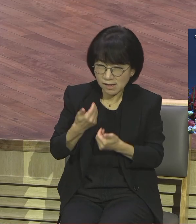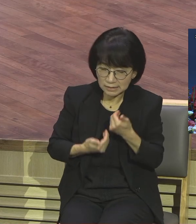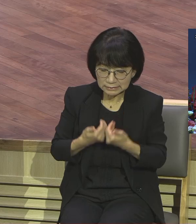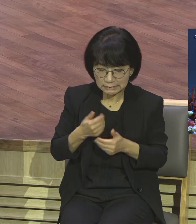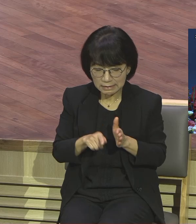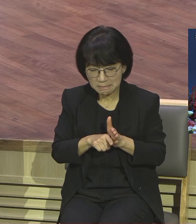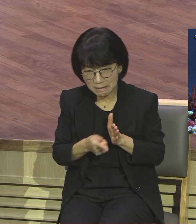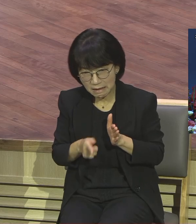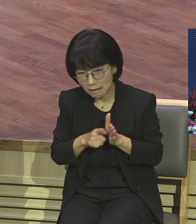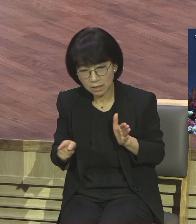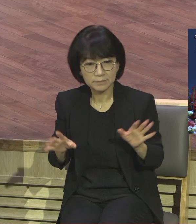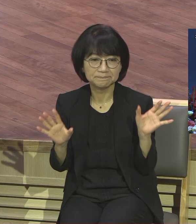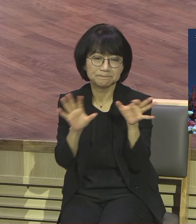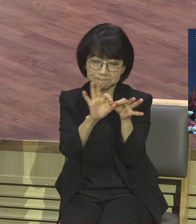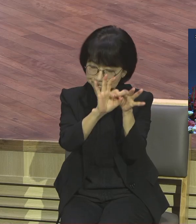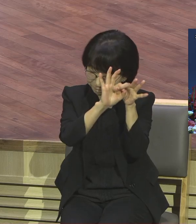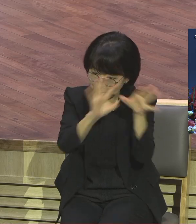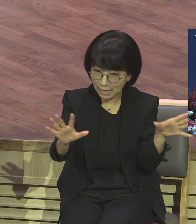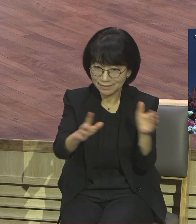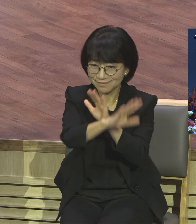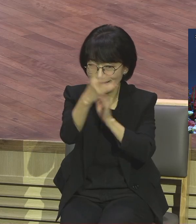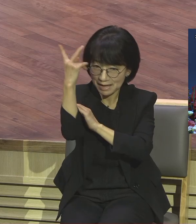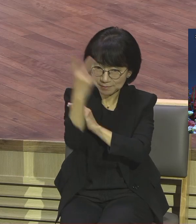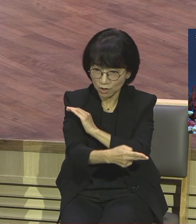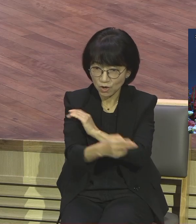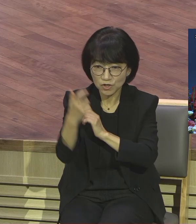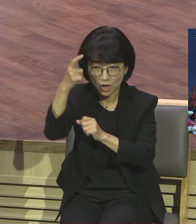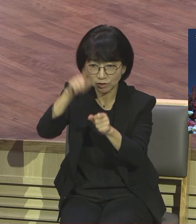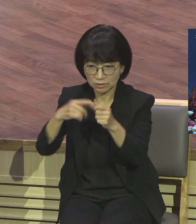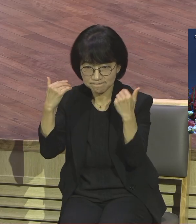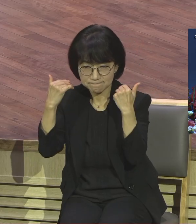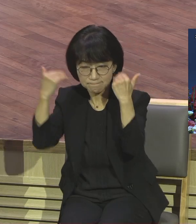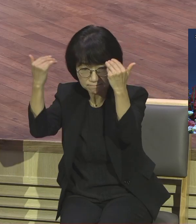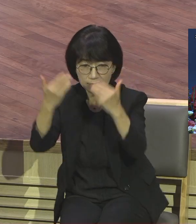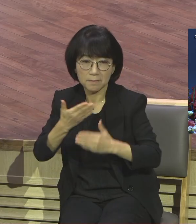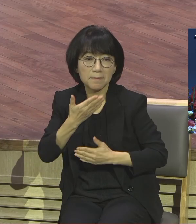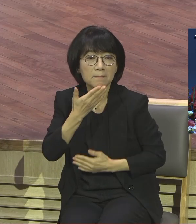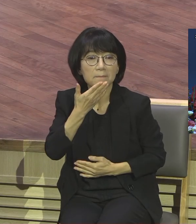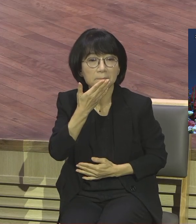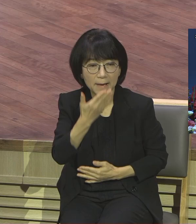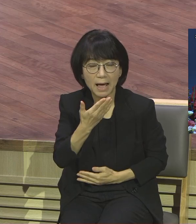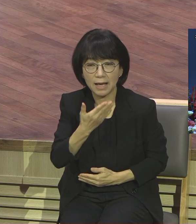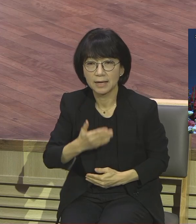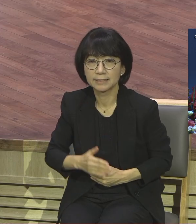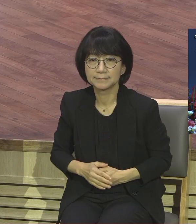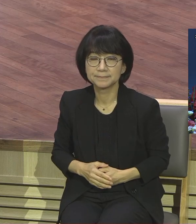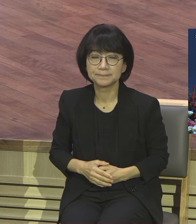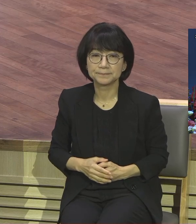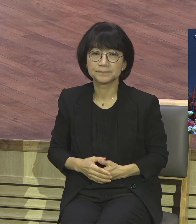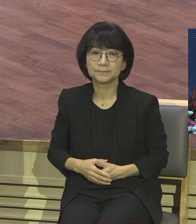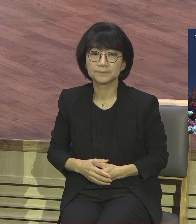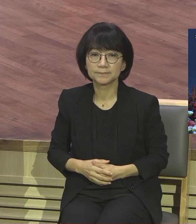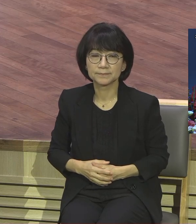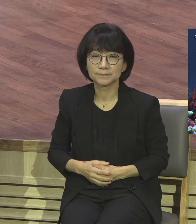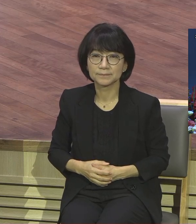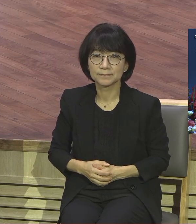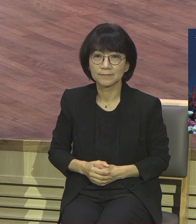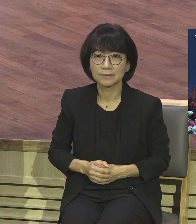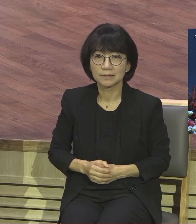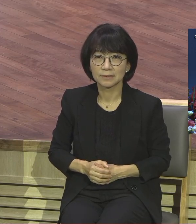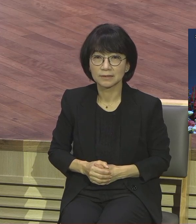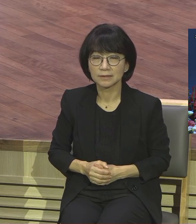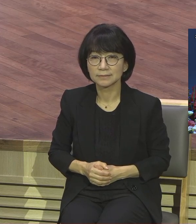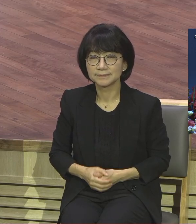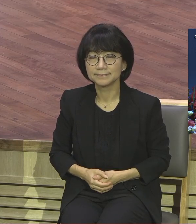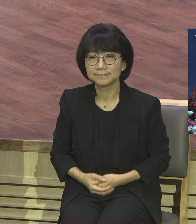참 자유함을 얻고 영적 성장할 수가 있습니다. 영적 성장 여기서 옵니다. 믿음